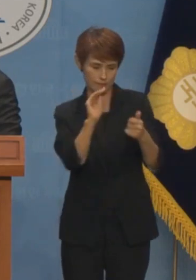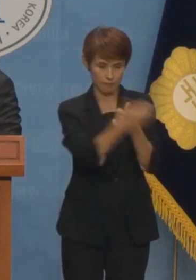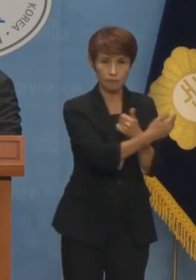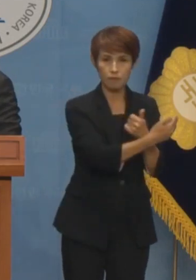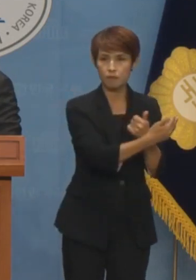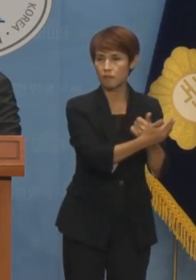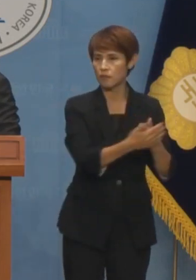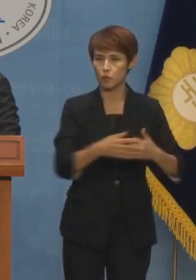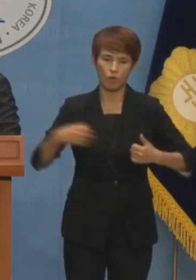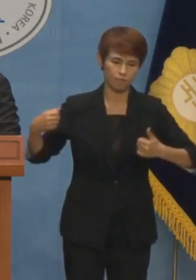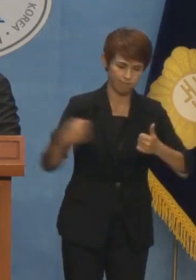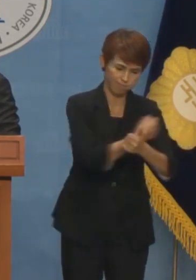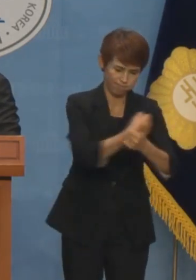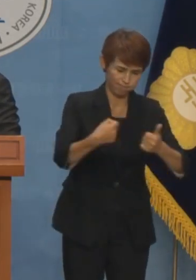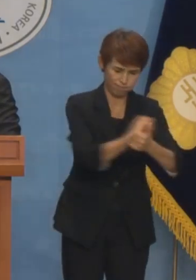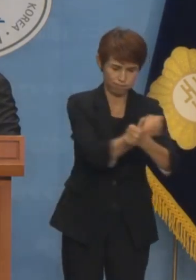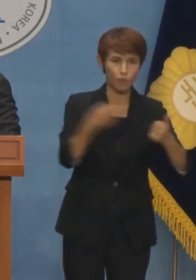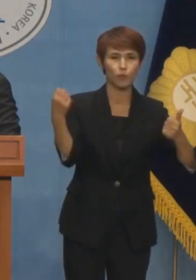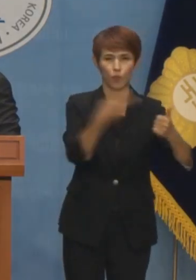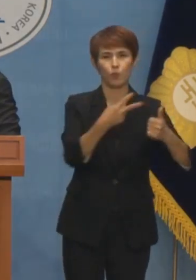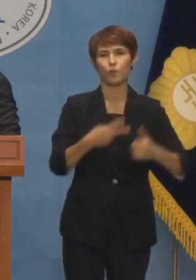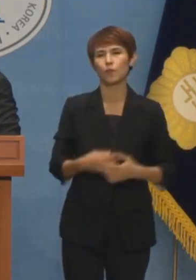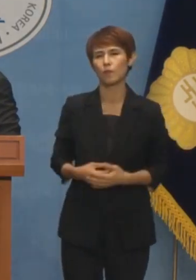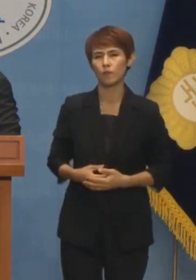그리고 지속적으로 또 폭행을 합니다.